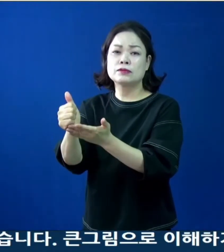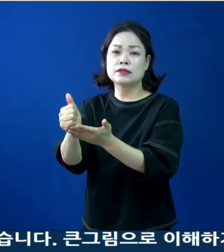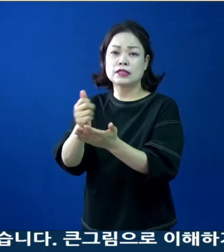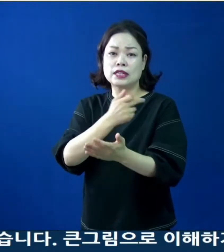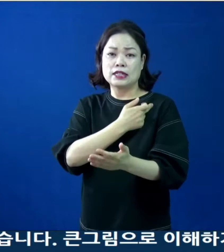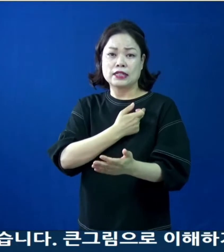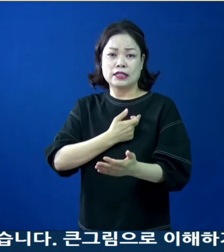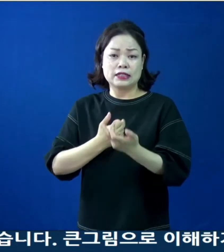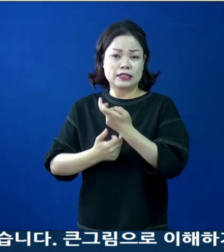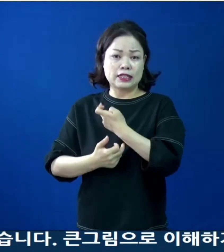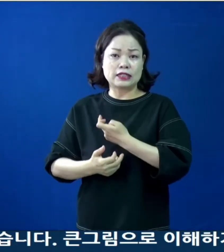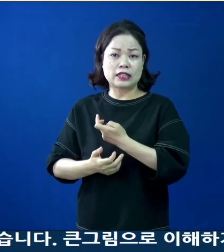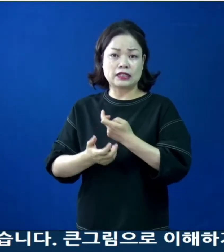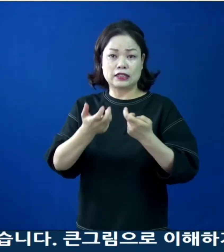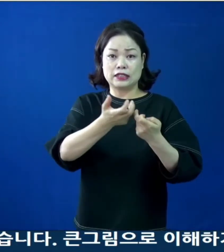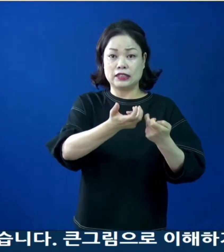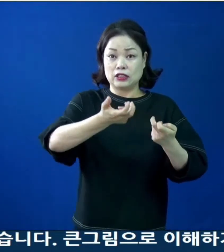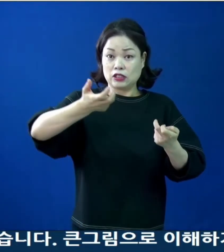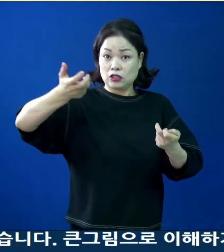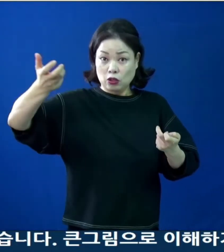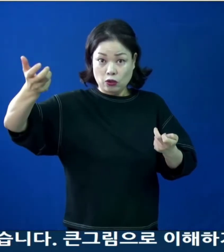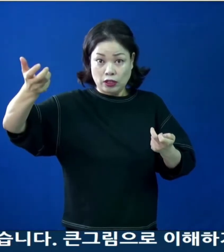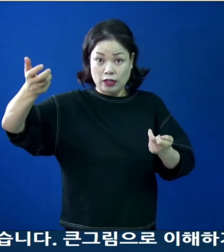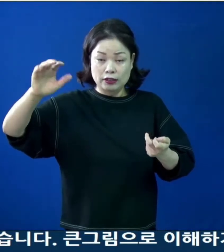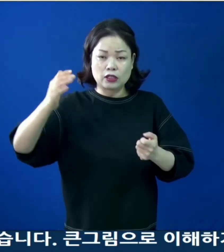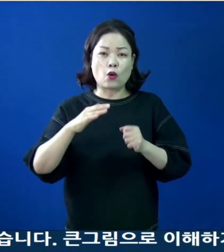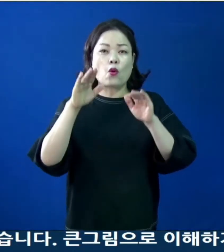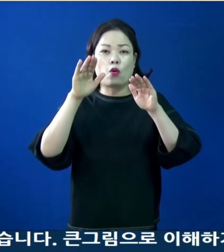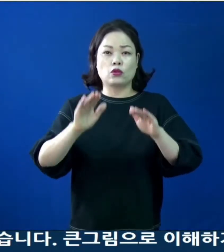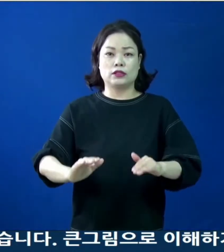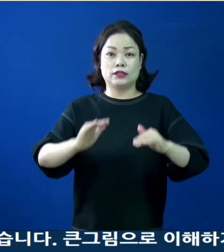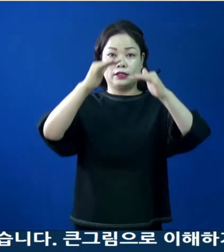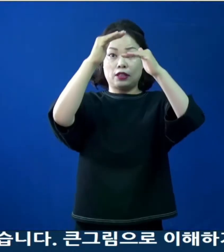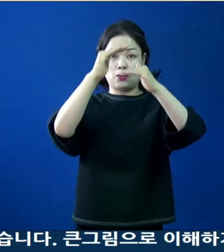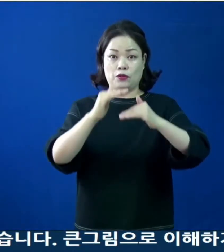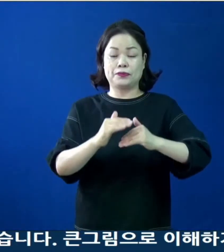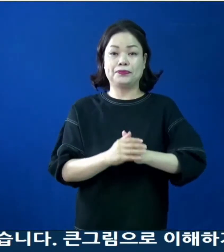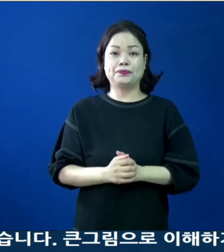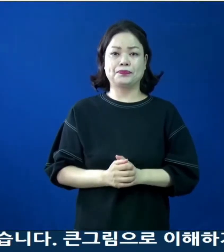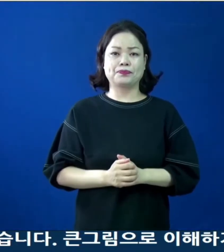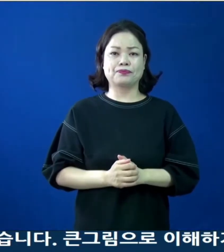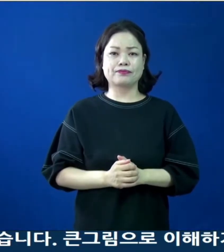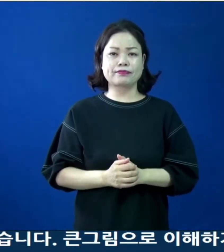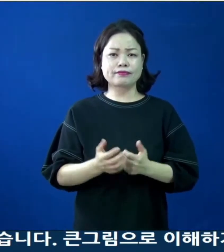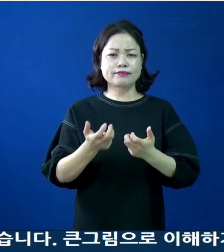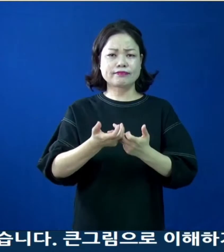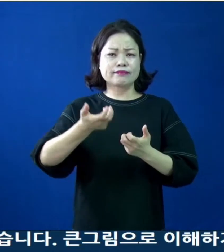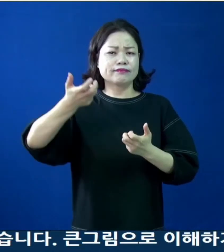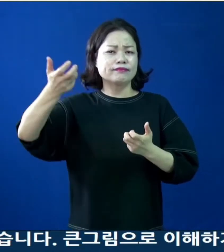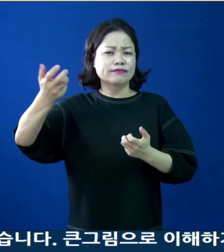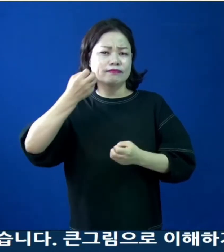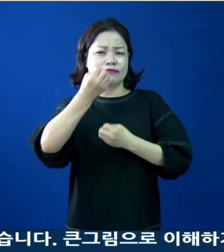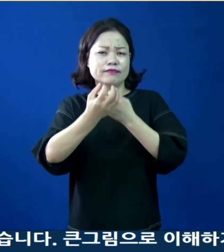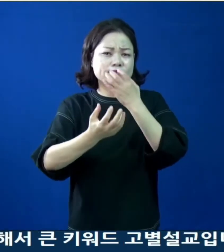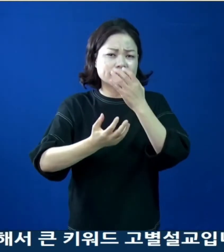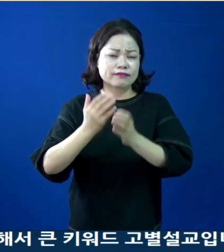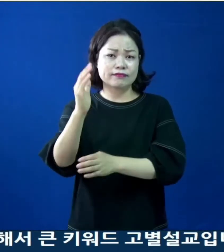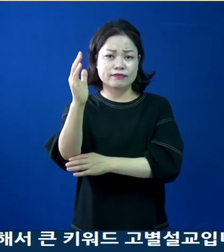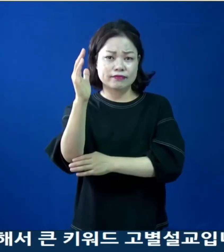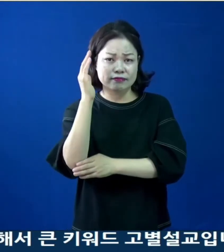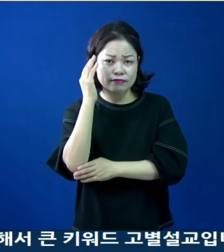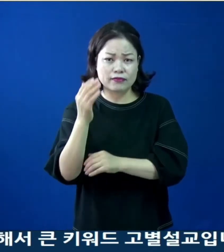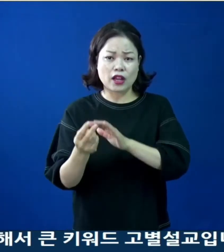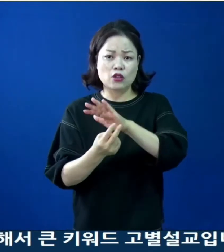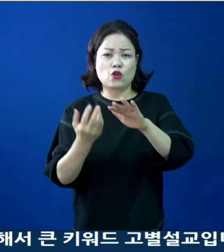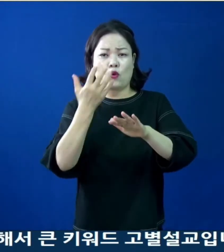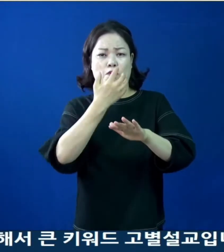제자들을 떠나신다라는 게 전제가 되어져 있는 것이 오늘 우리의 본문입니다. 고별 설교는 요한복음 13장부터